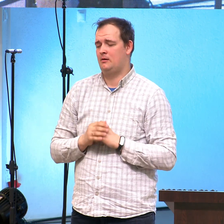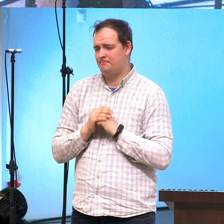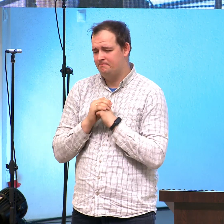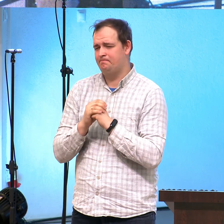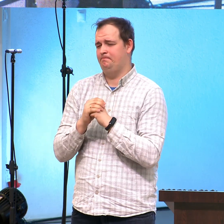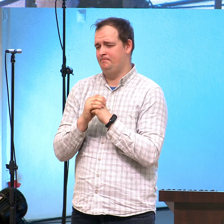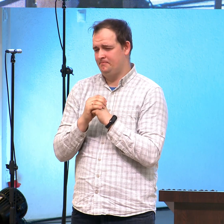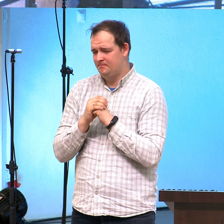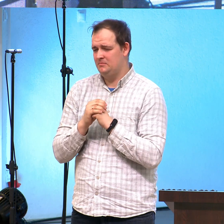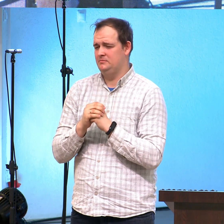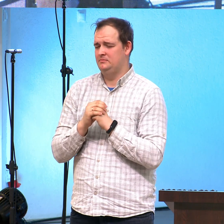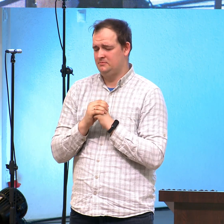размышлял, молился,